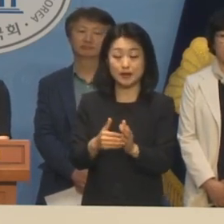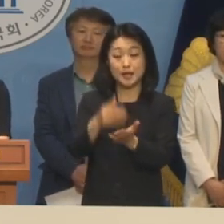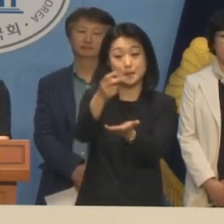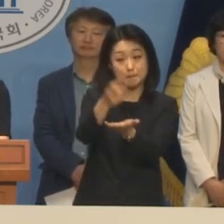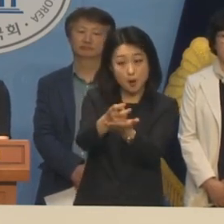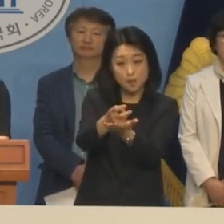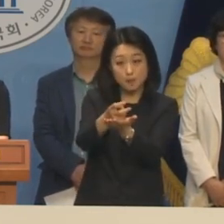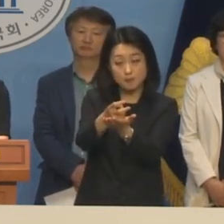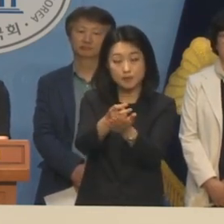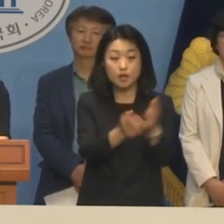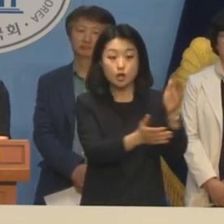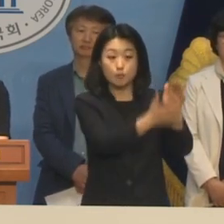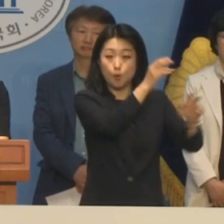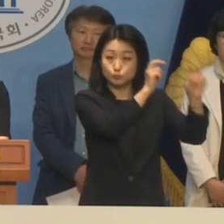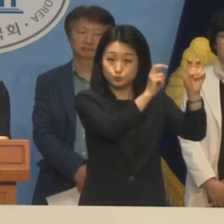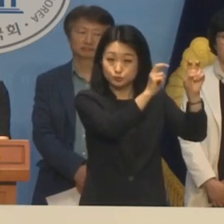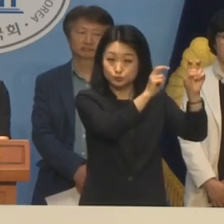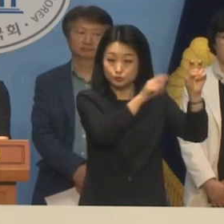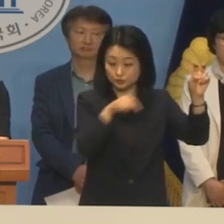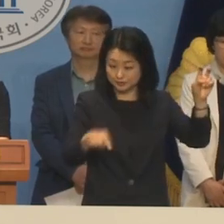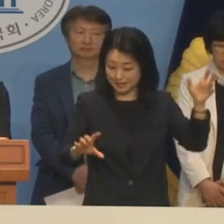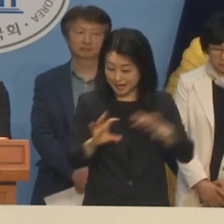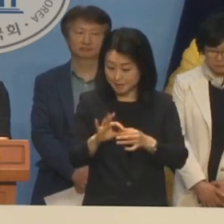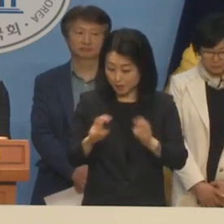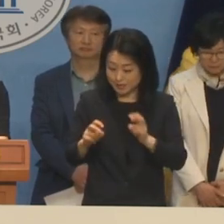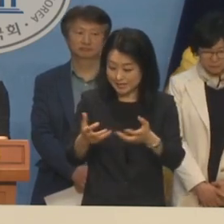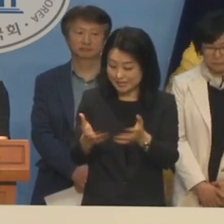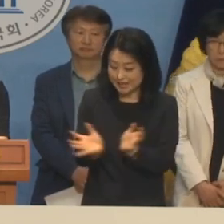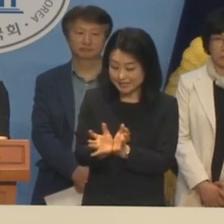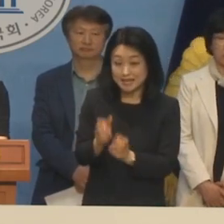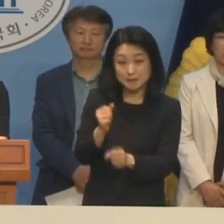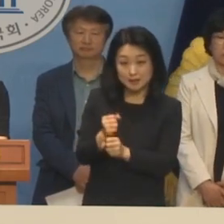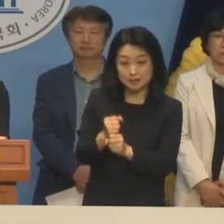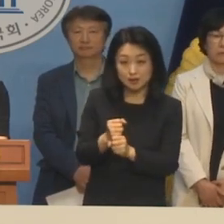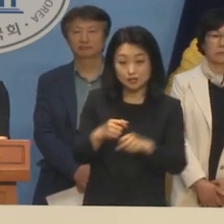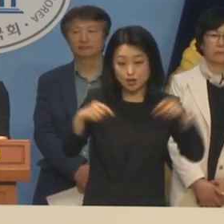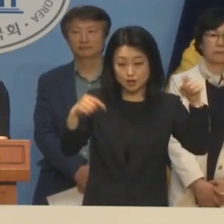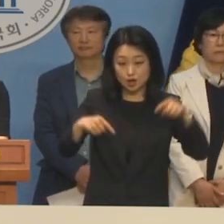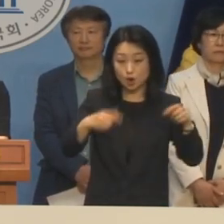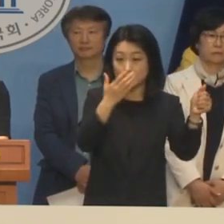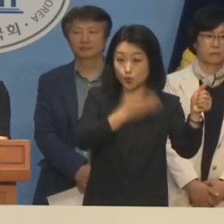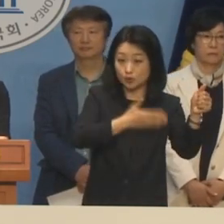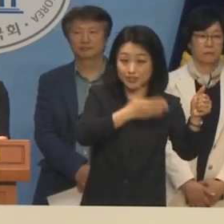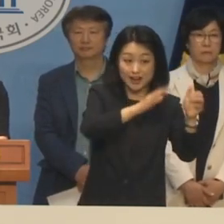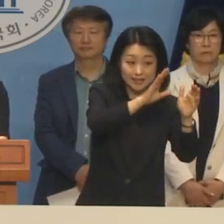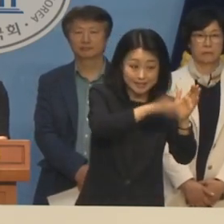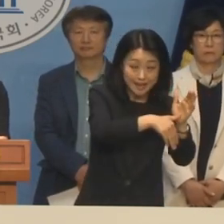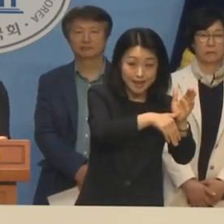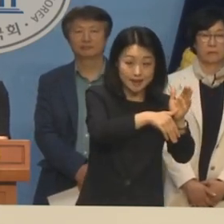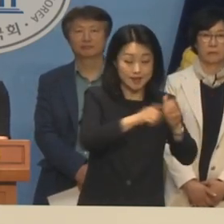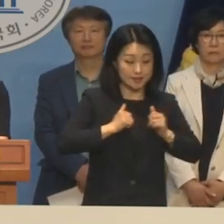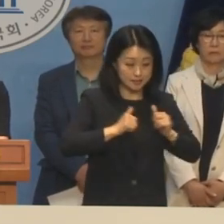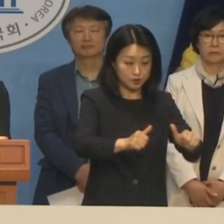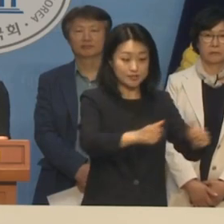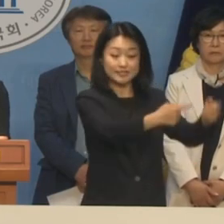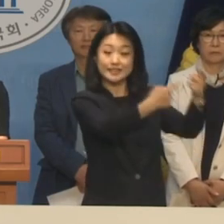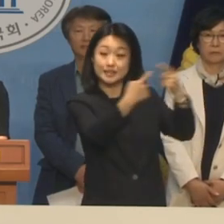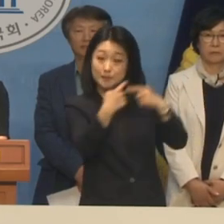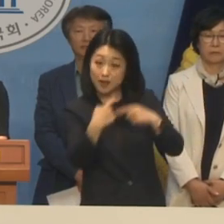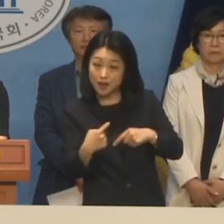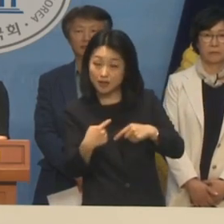법으로는 가맹본부가 가맹점주들이 단체를 구성하여 협의를 요청할 때 성실히 응하여야